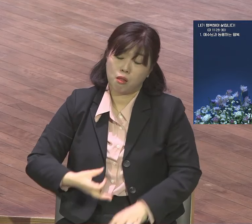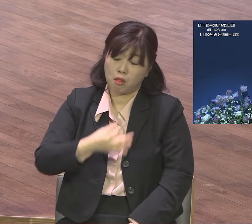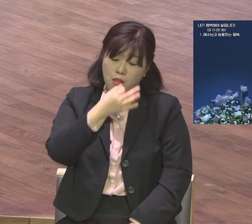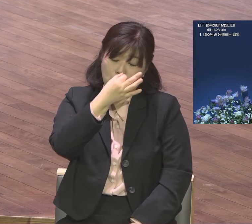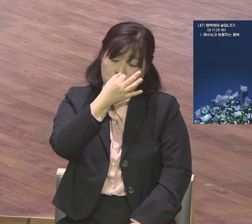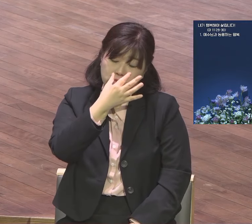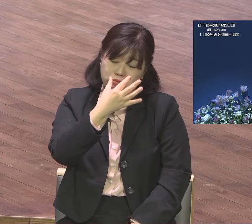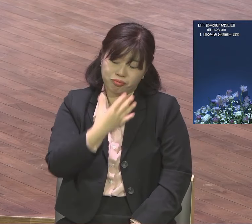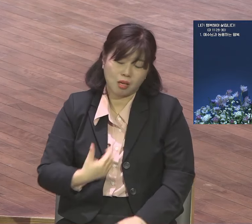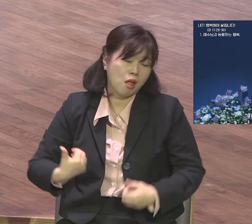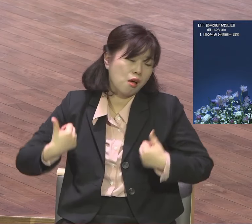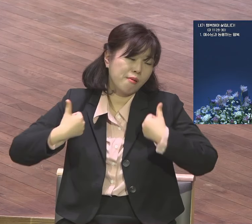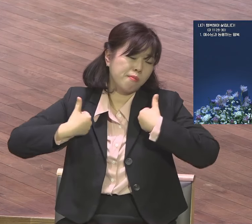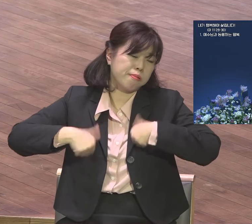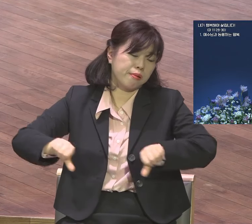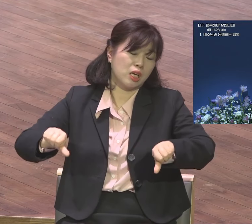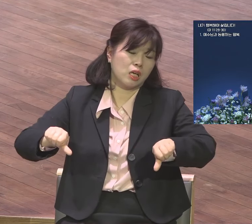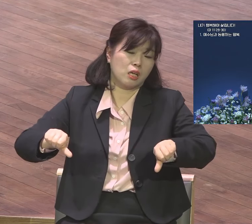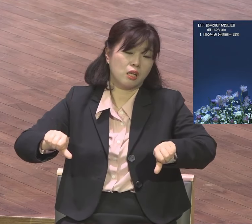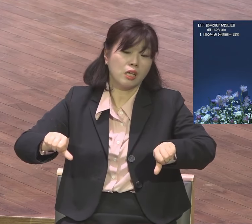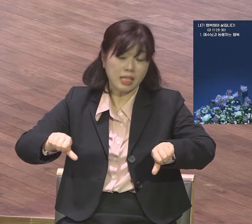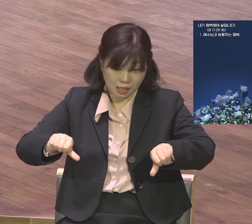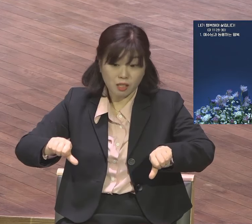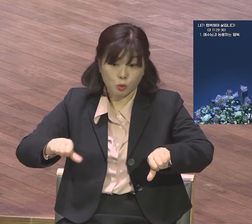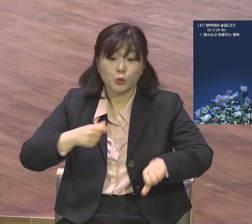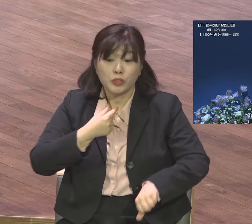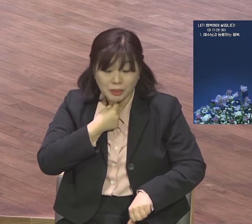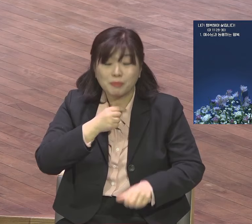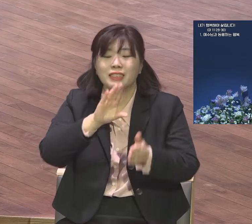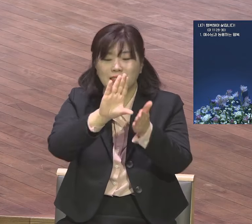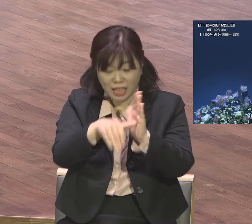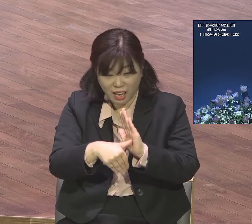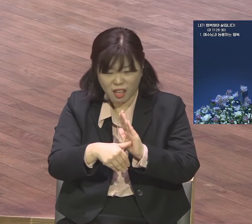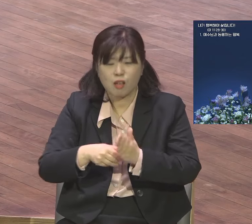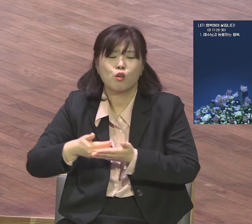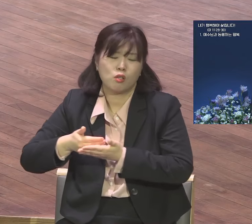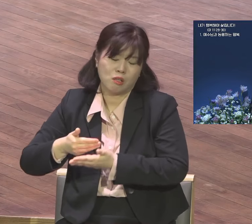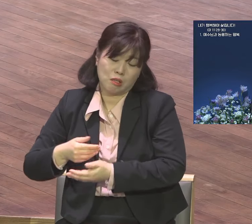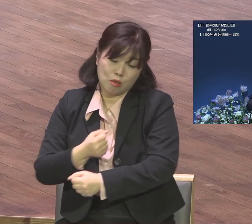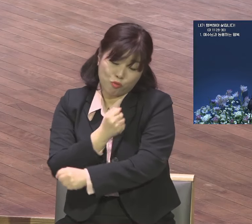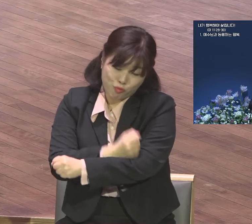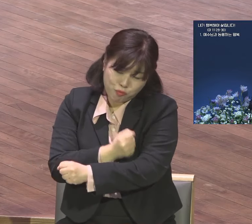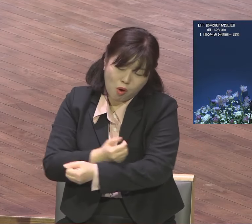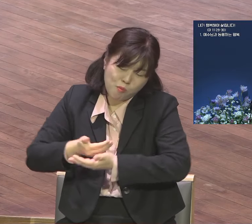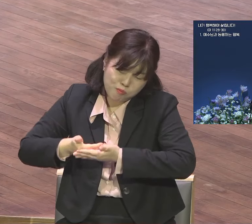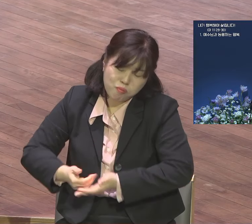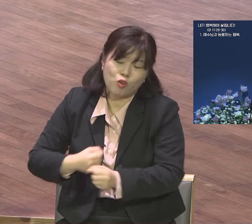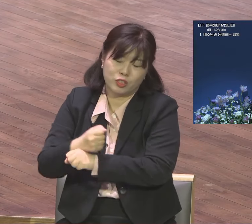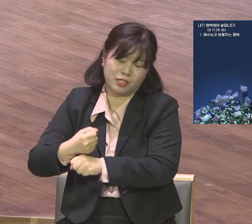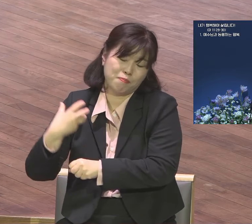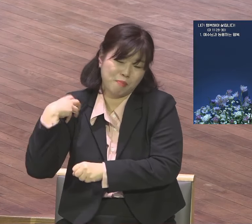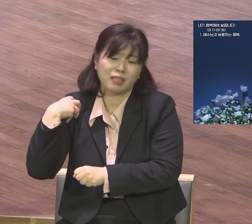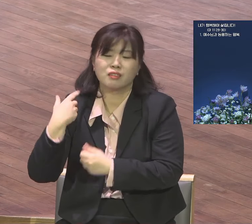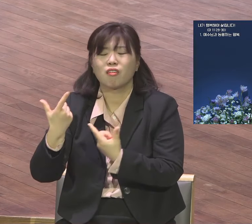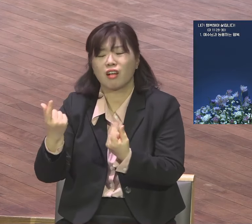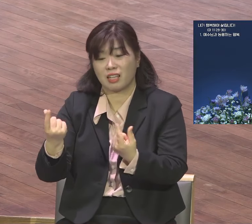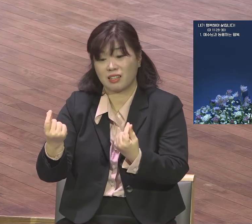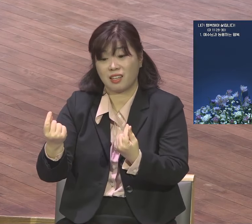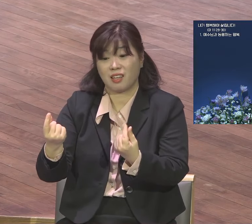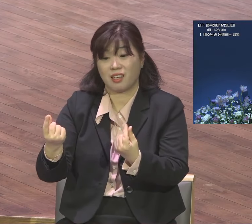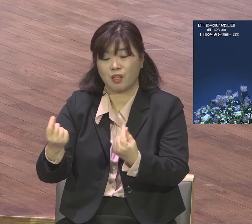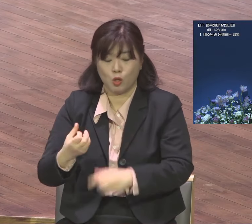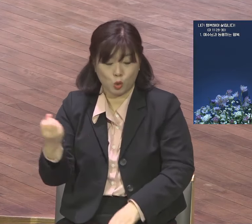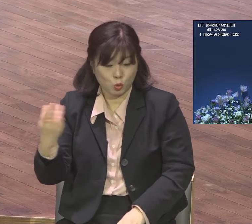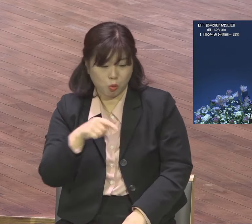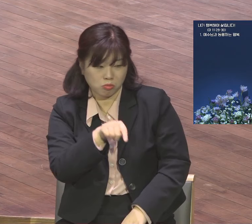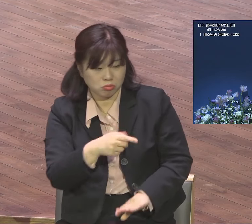말합니다. 계속 쌓이고 있습니다. 그리고 짐진 자들은 수동태로 누군가에 의해 무거운 짐이 지워진